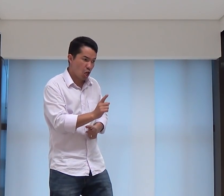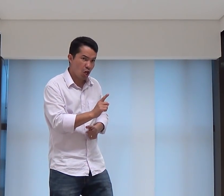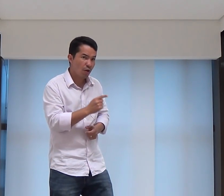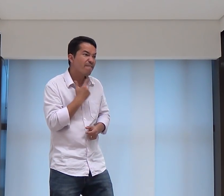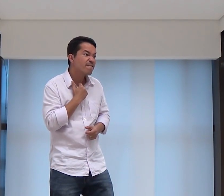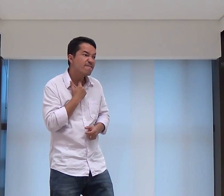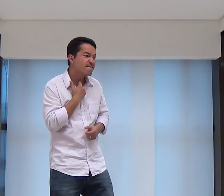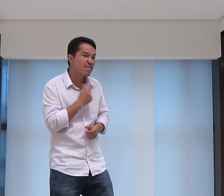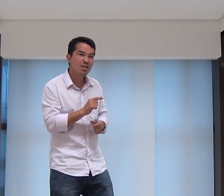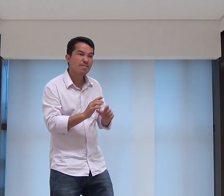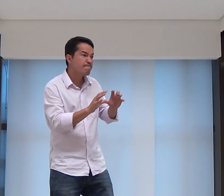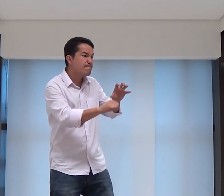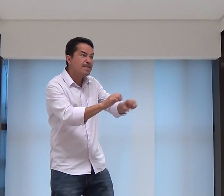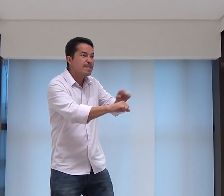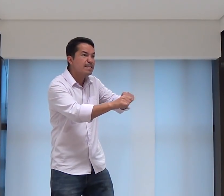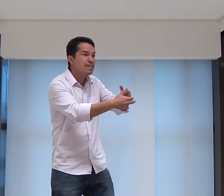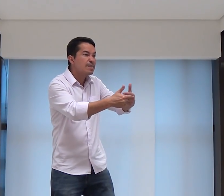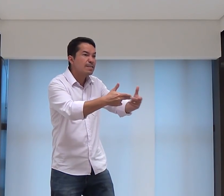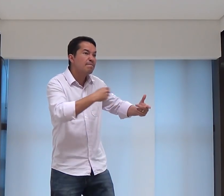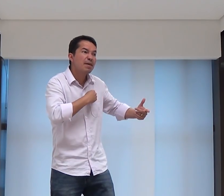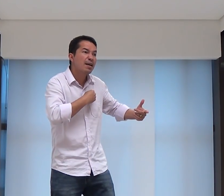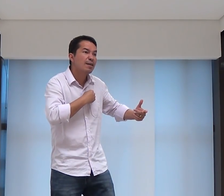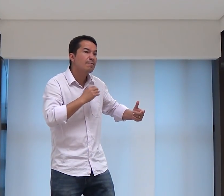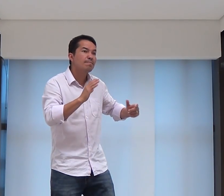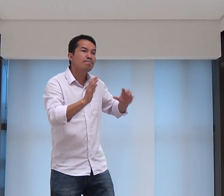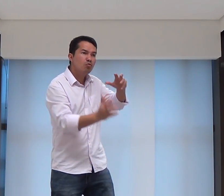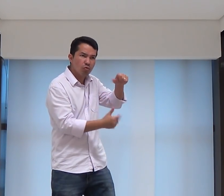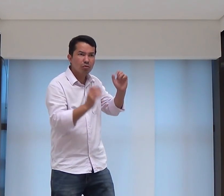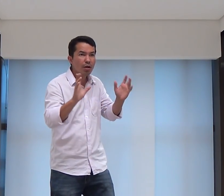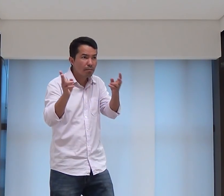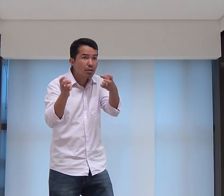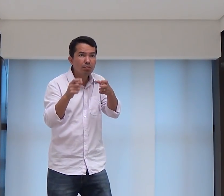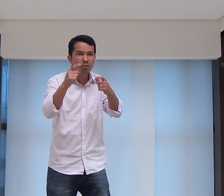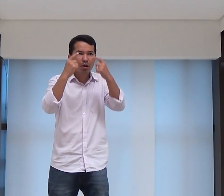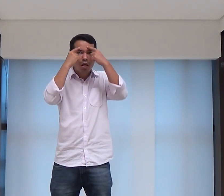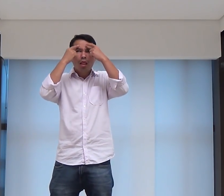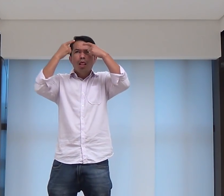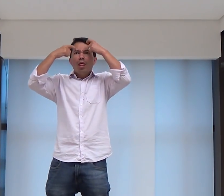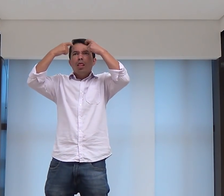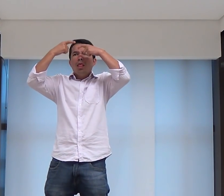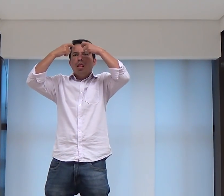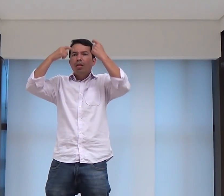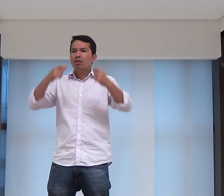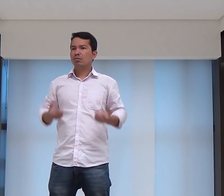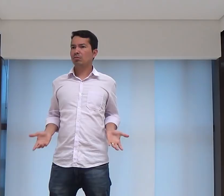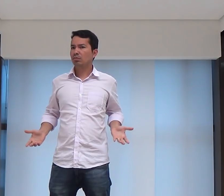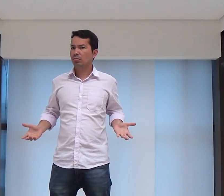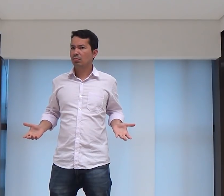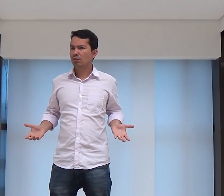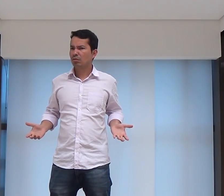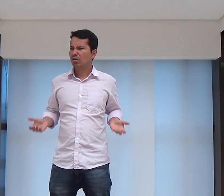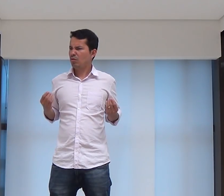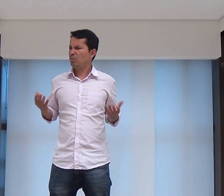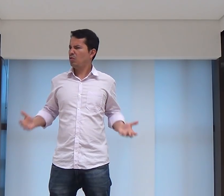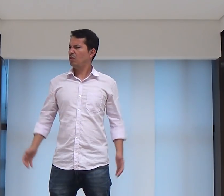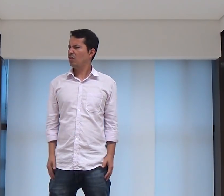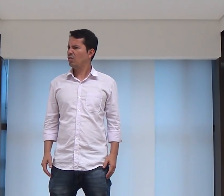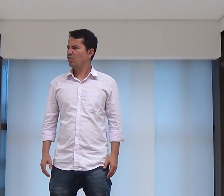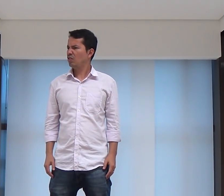mas aí você quer outras coisas que são pecados, são coisas que são pecado. E há uma batalha na sua mente.